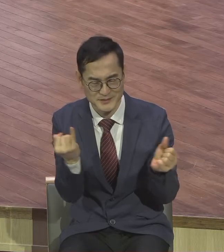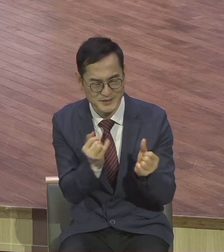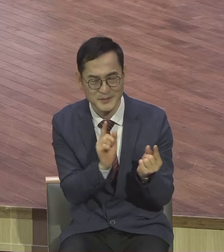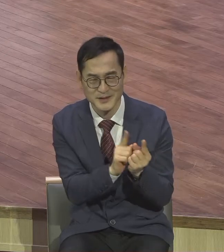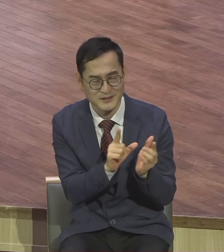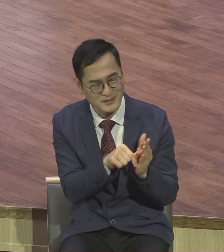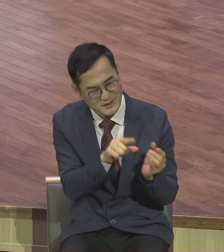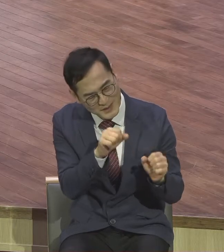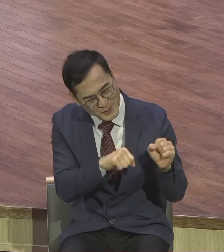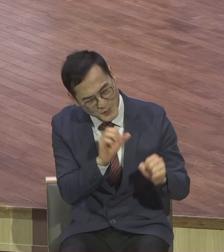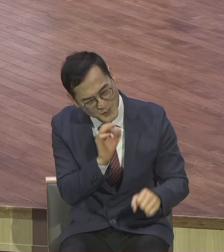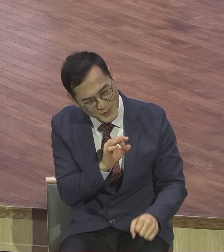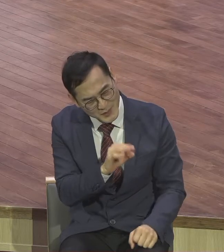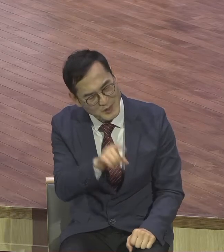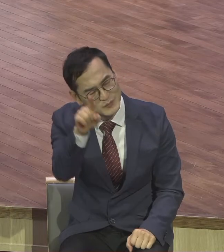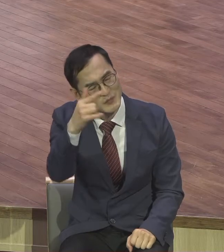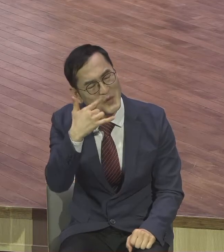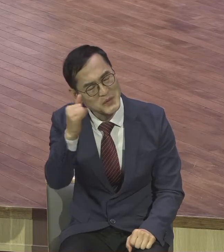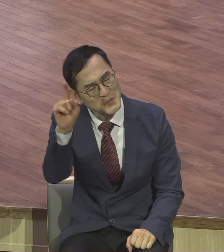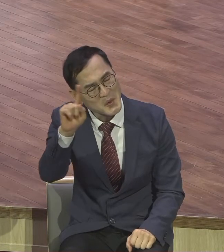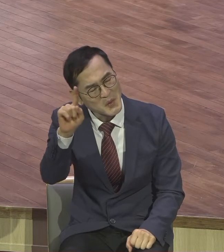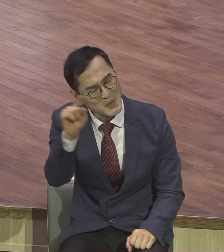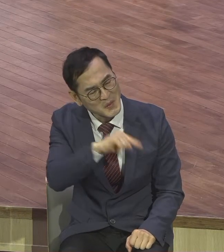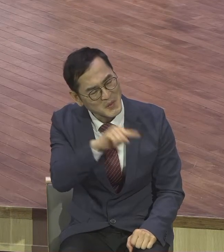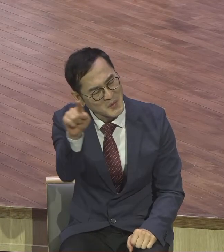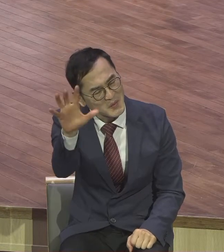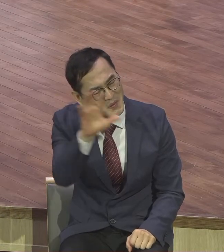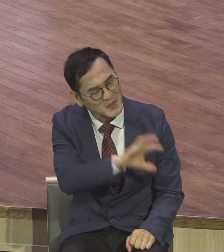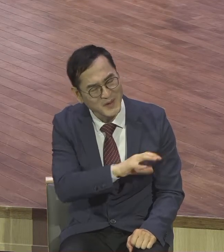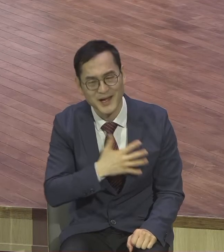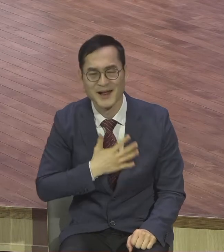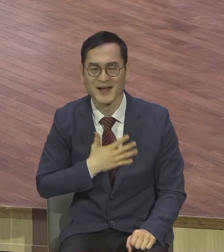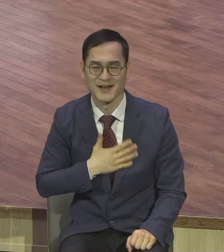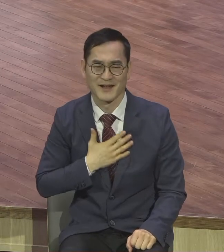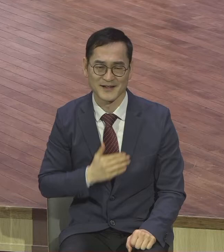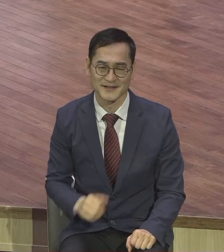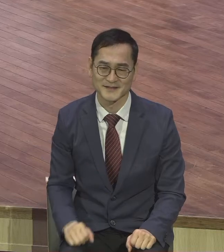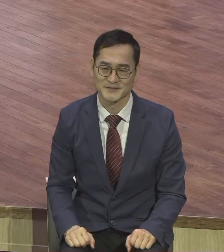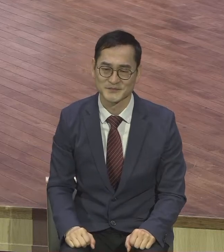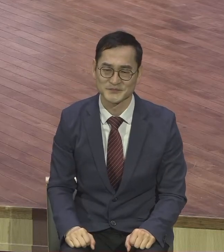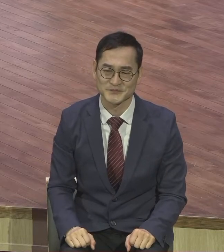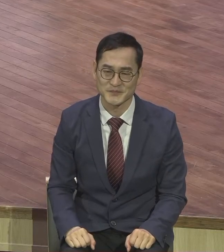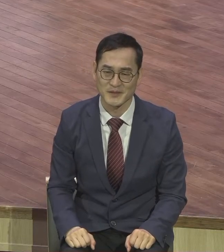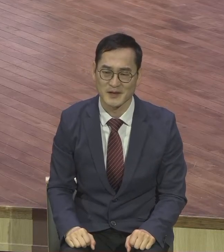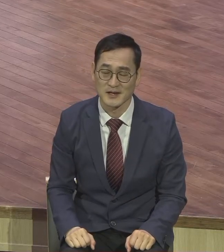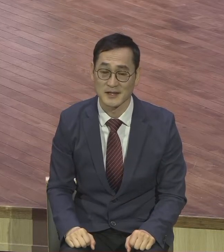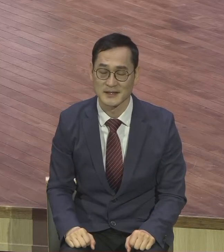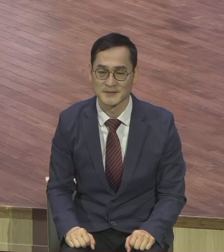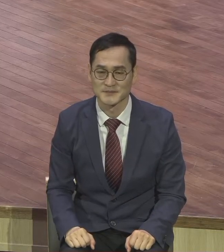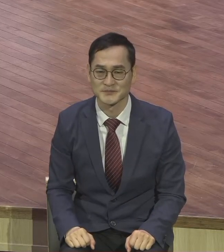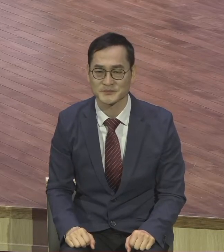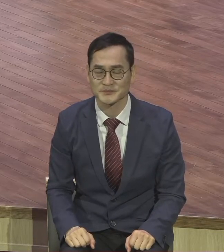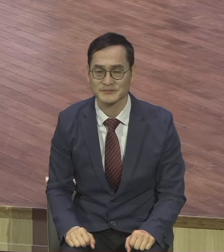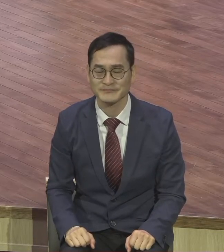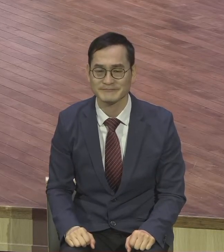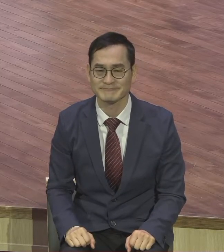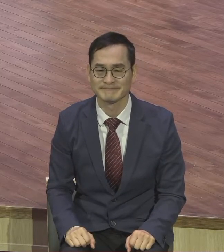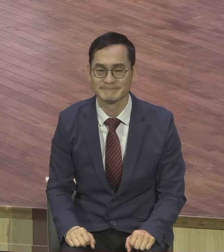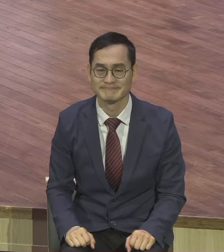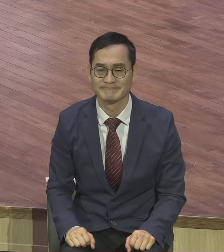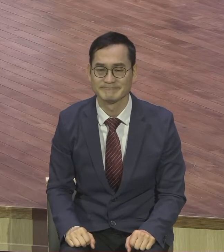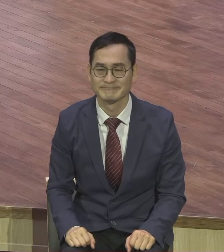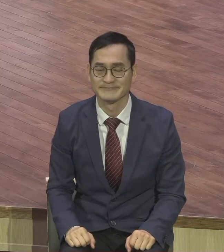우리 자녀들 우리 중등부 고등부 다 함께 이렇게 예배를 드릴 수 있는데 코로나19 때문에